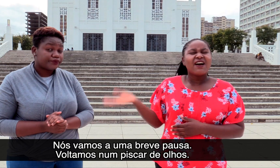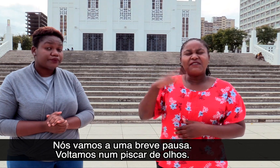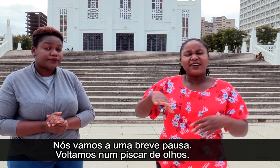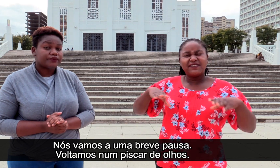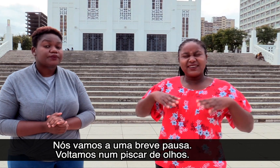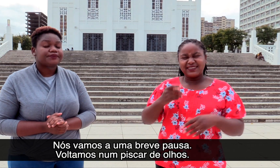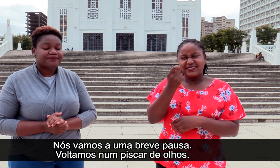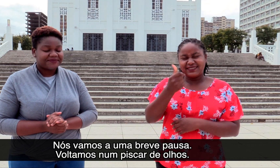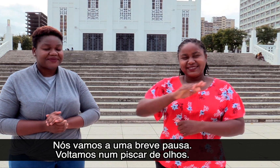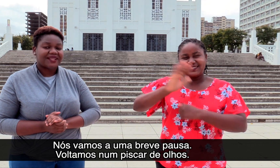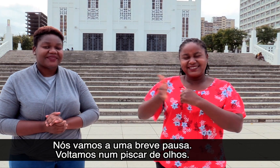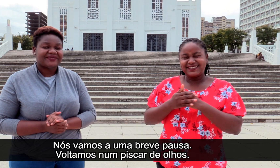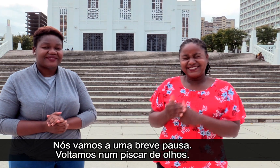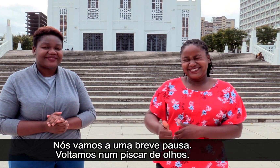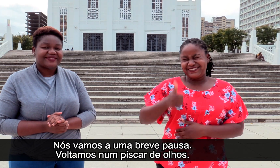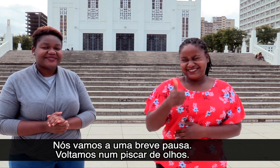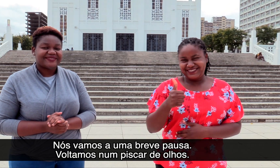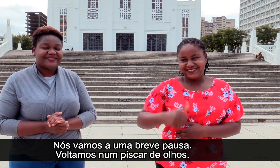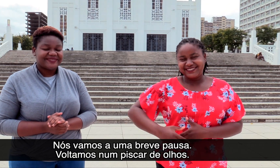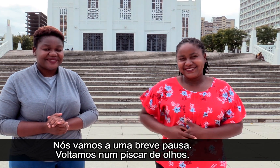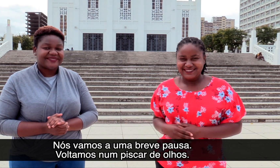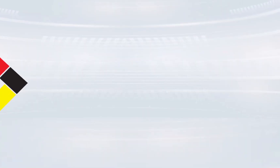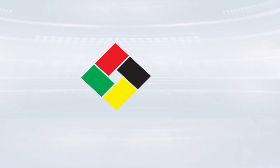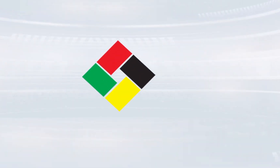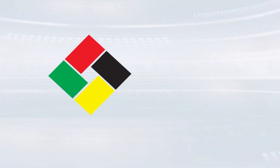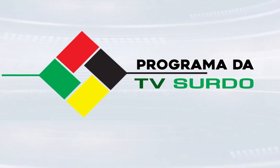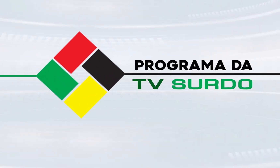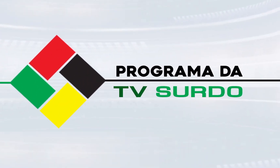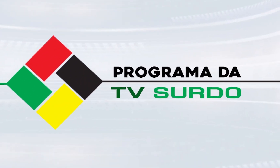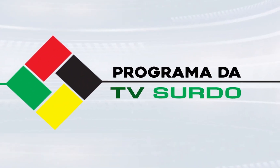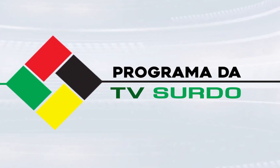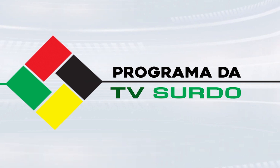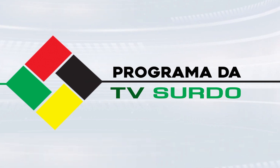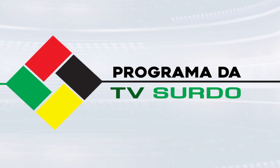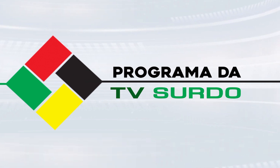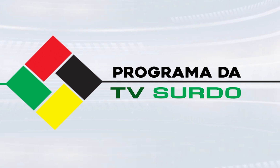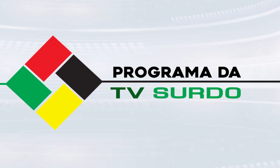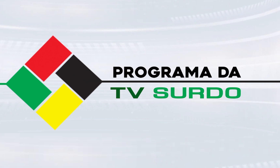Nós vamos a uma breve pausa. Voltamos num piscar de olhos.